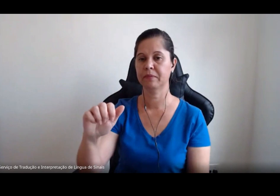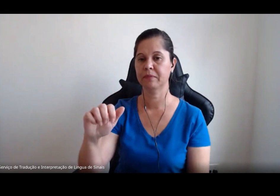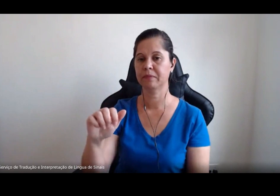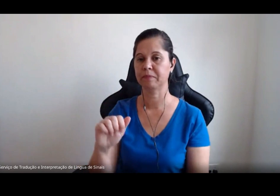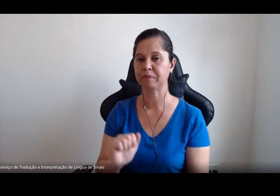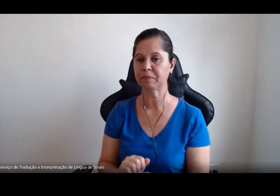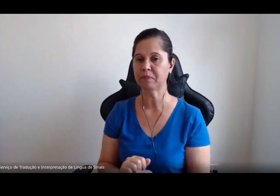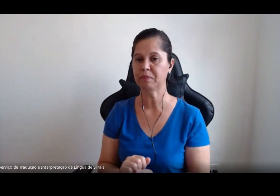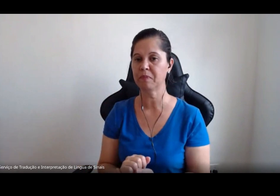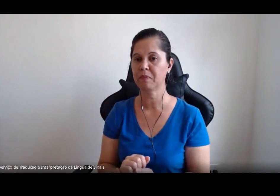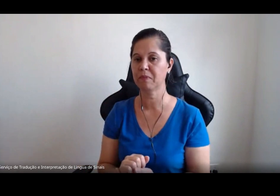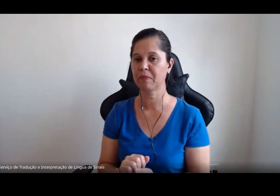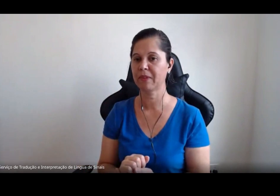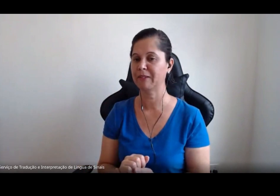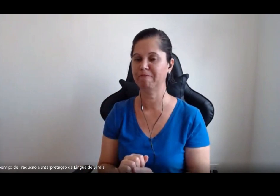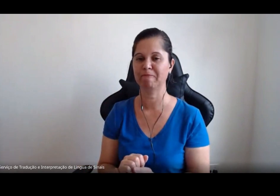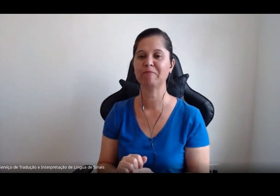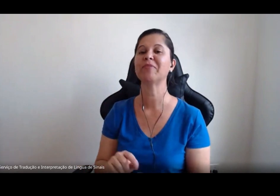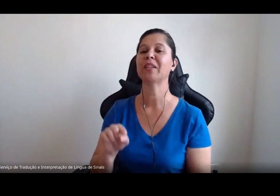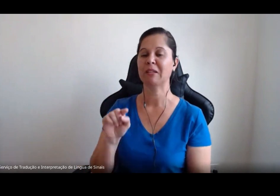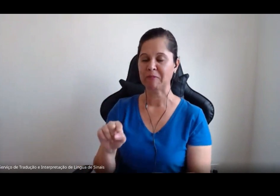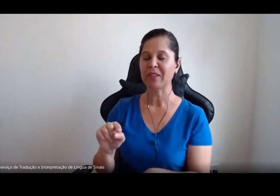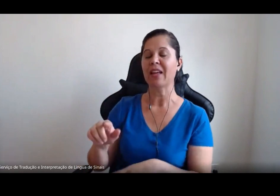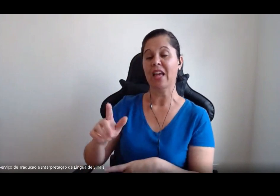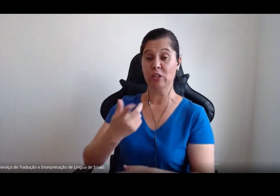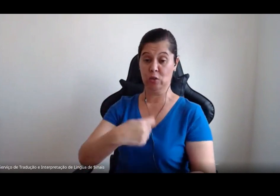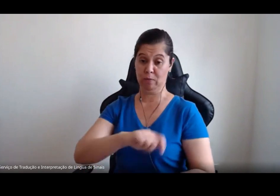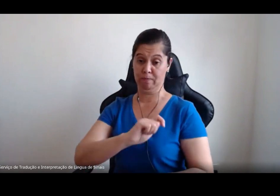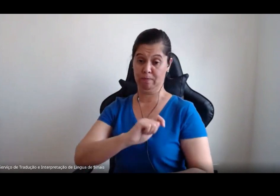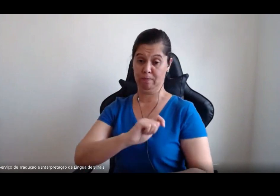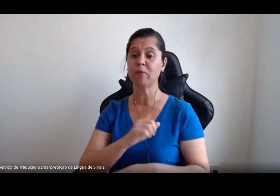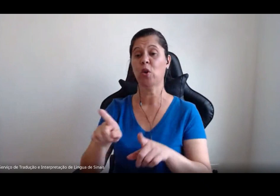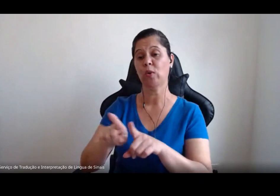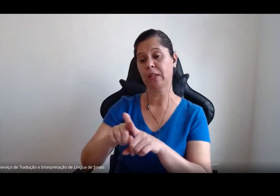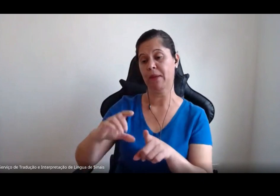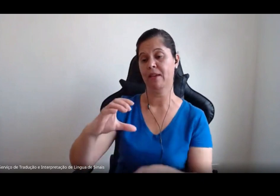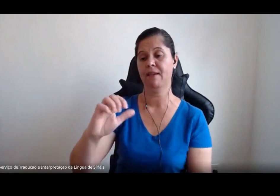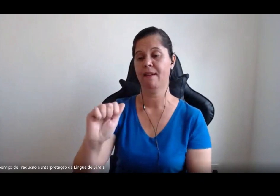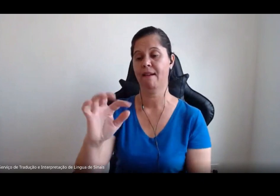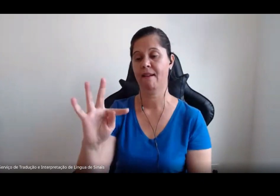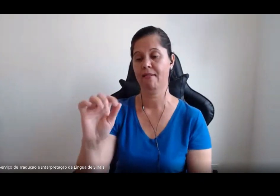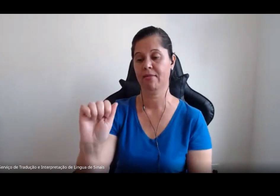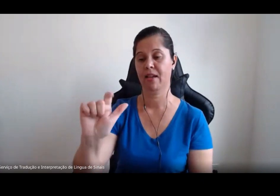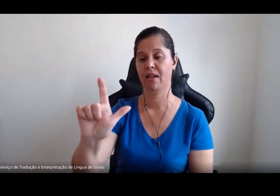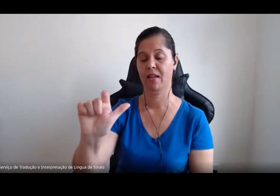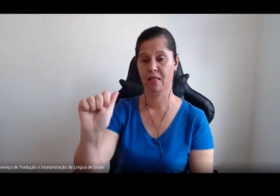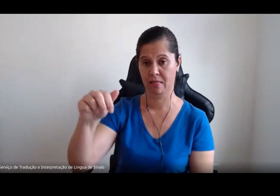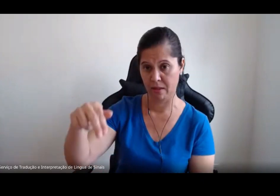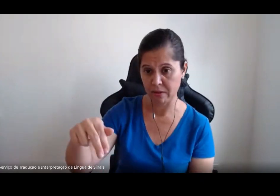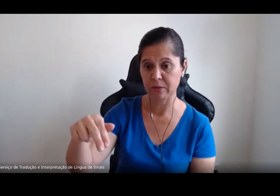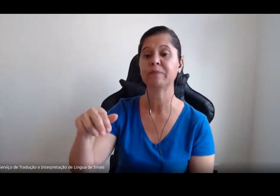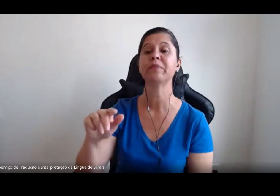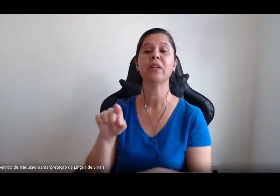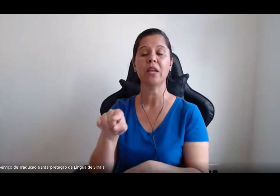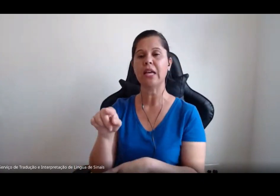espanhol, especificamente na região da Catalunha, políticas sobre o castelhano, o espanhol e o catalão. Esse grupo é um grupo